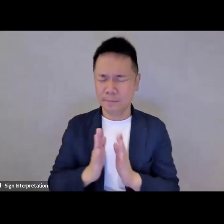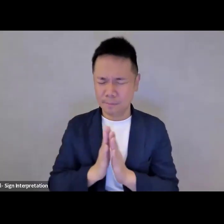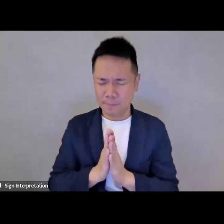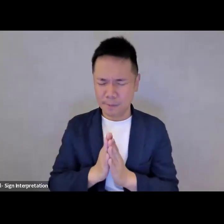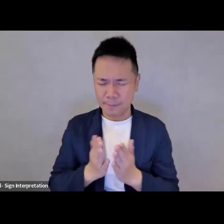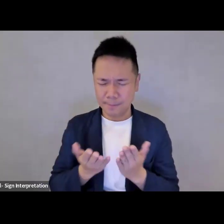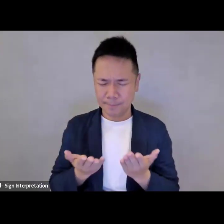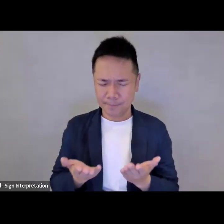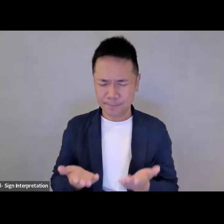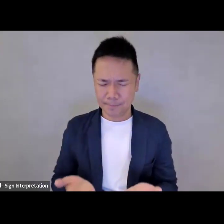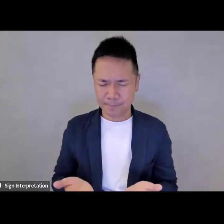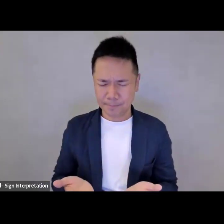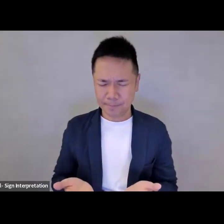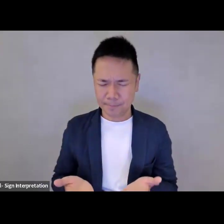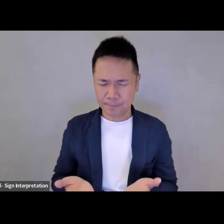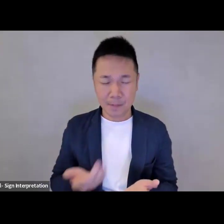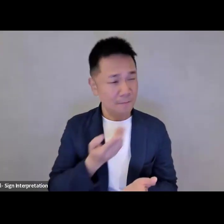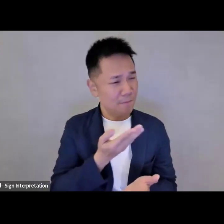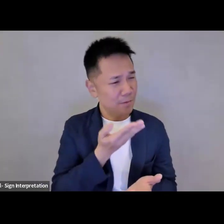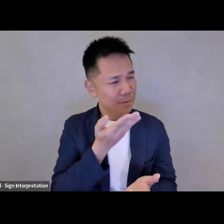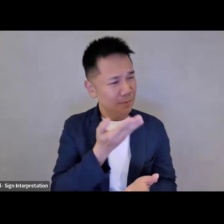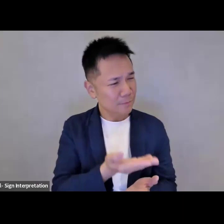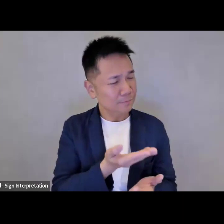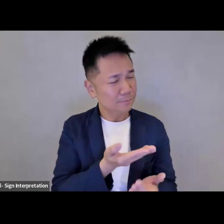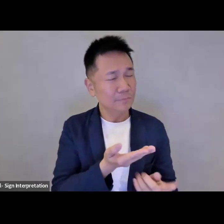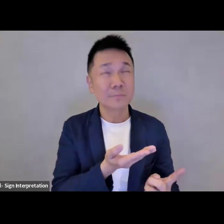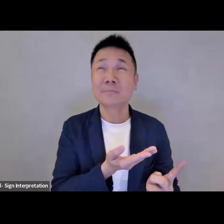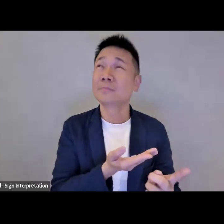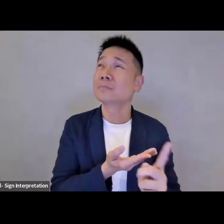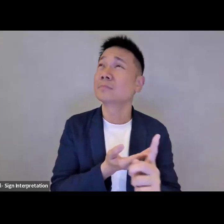在5月2号你离开了我们。